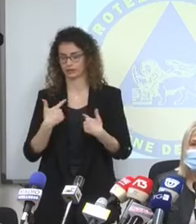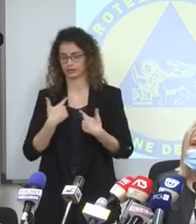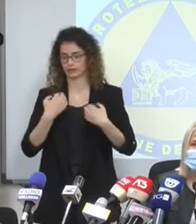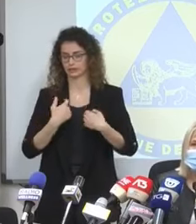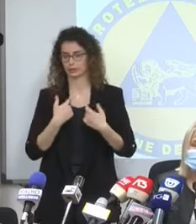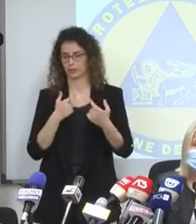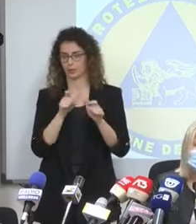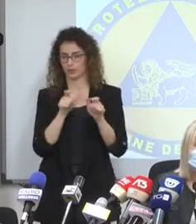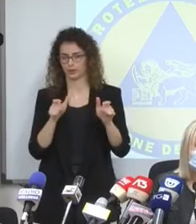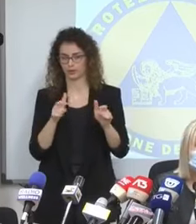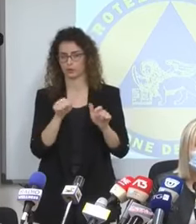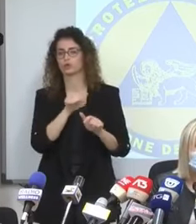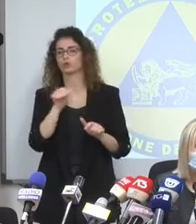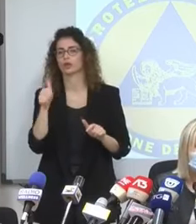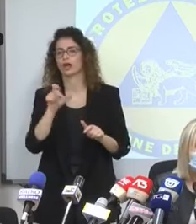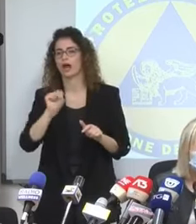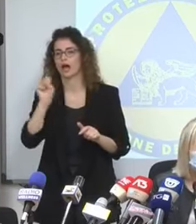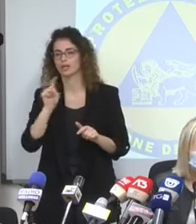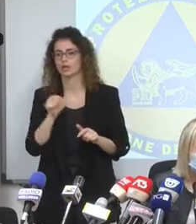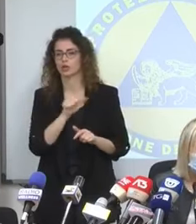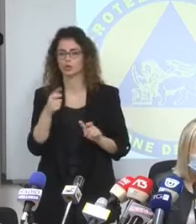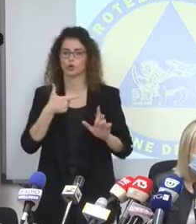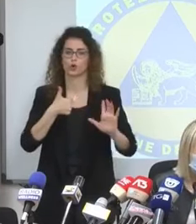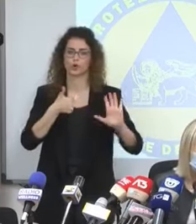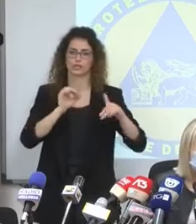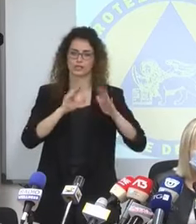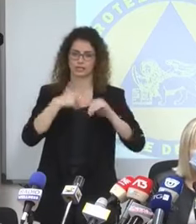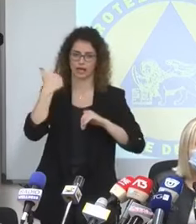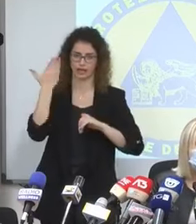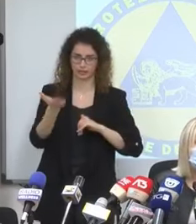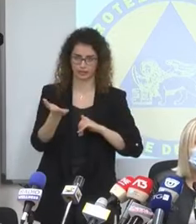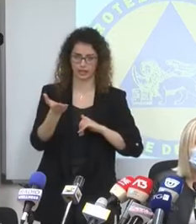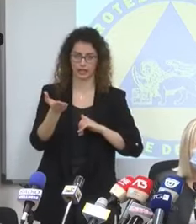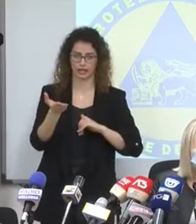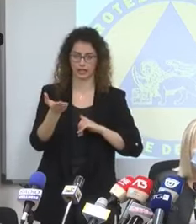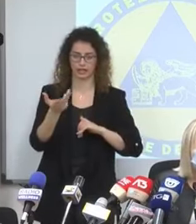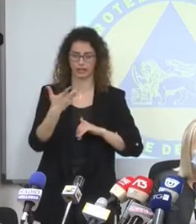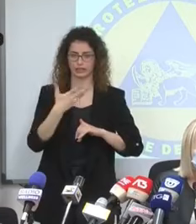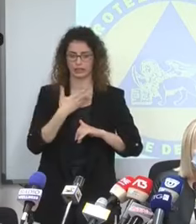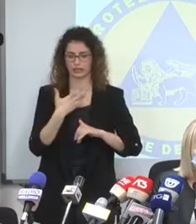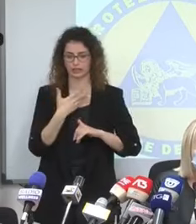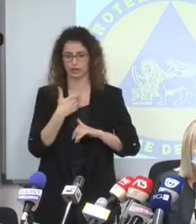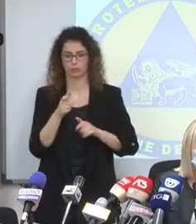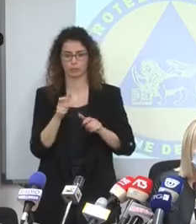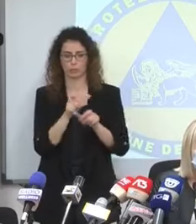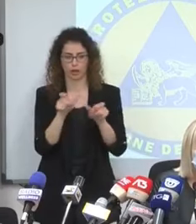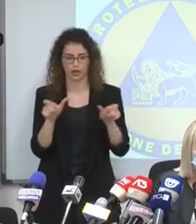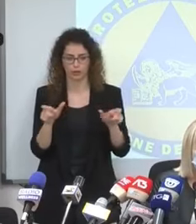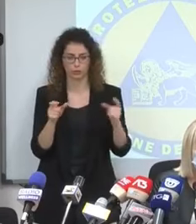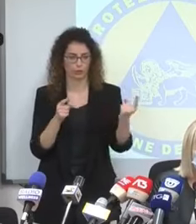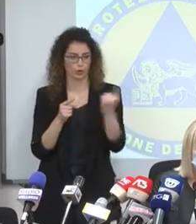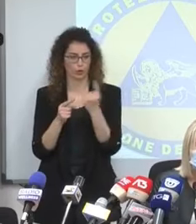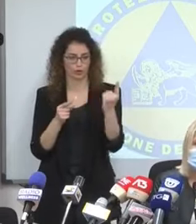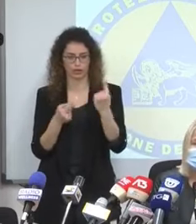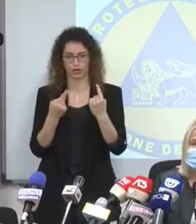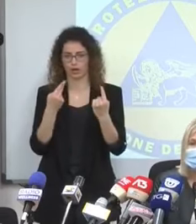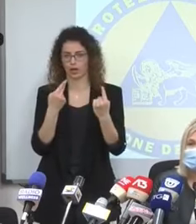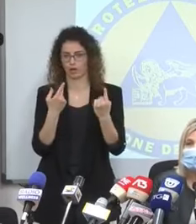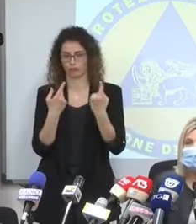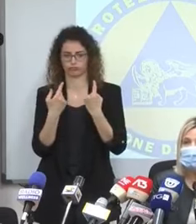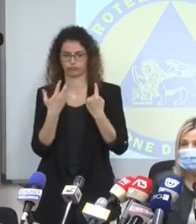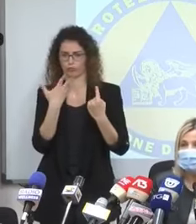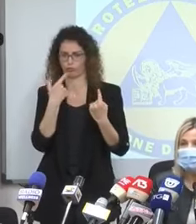utilizzare AstraZeneca solo sopra i 60, dai 60 anni in su, ci fossero anche delle defezioni rispetto a